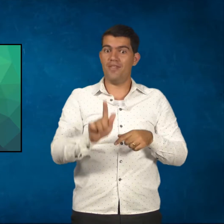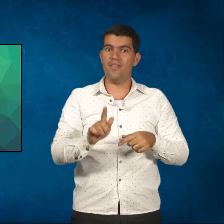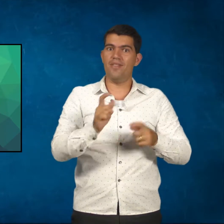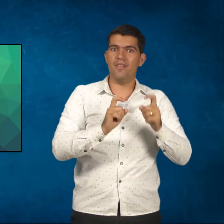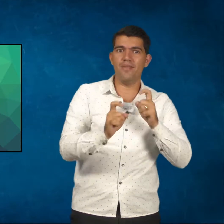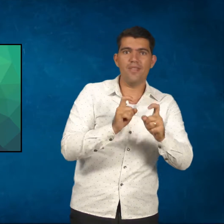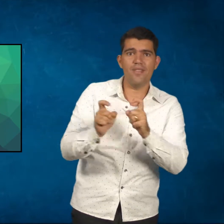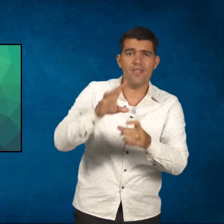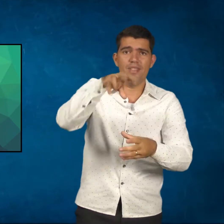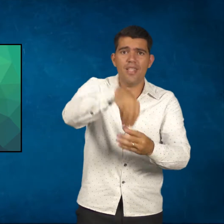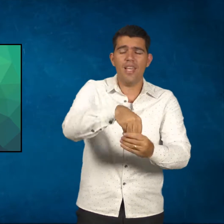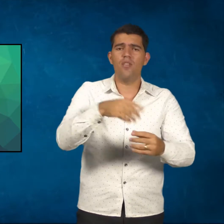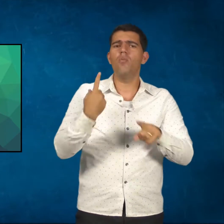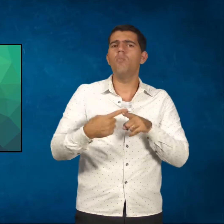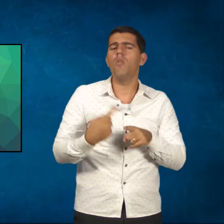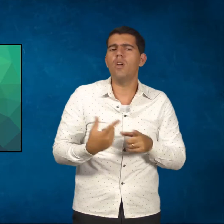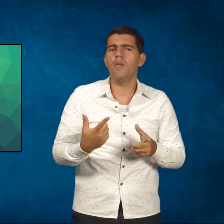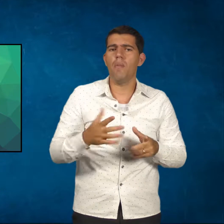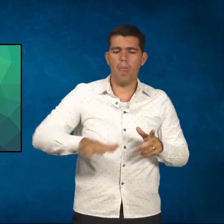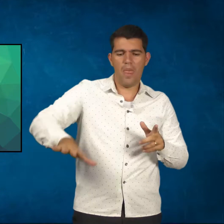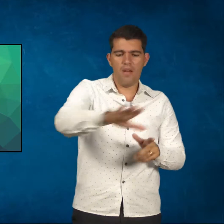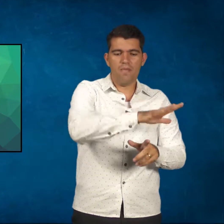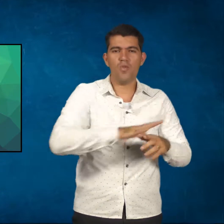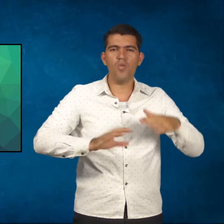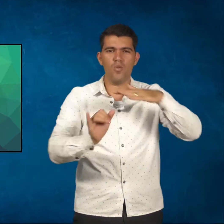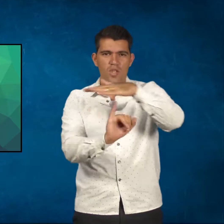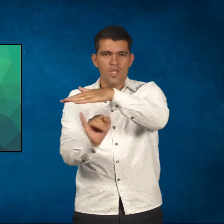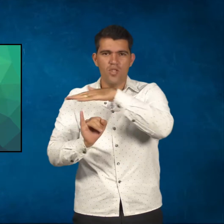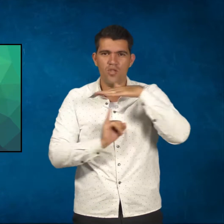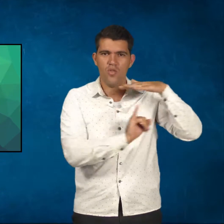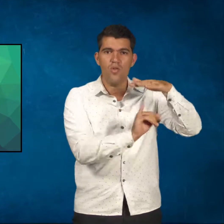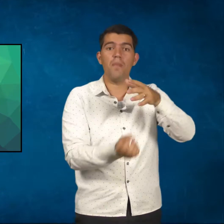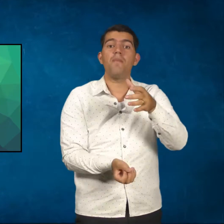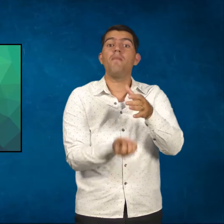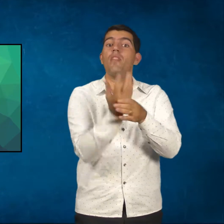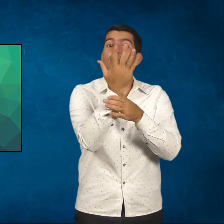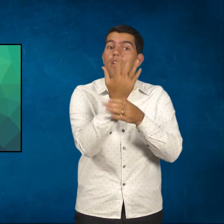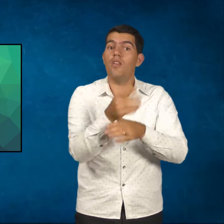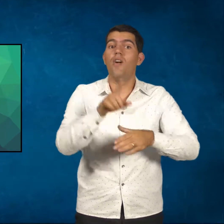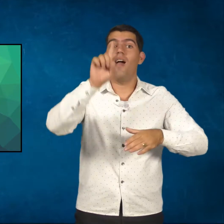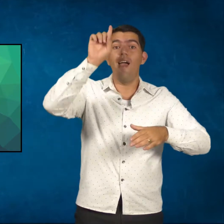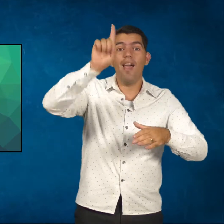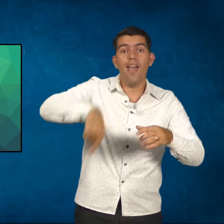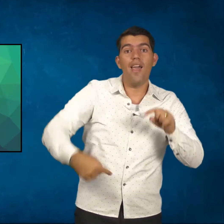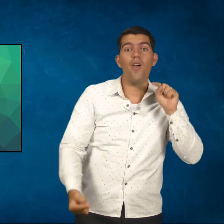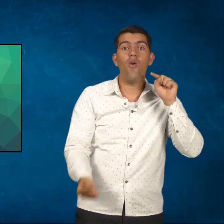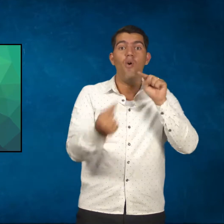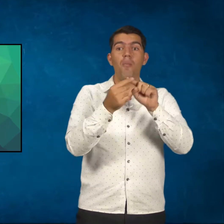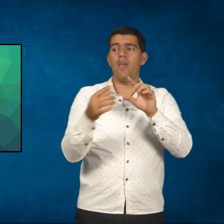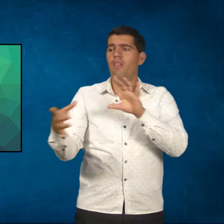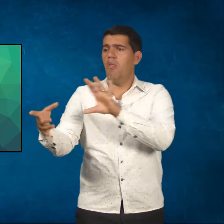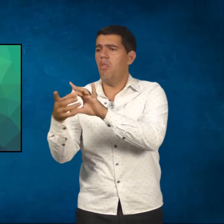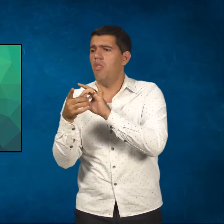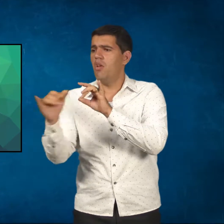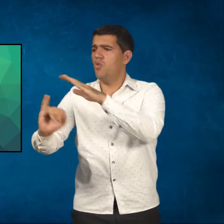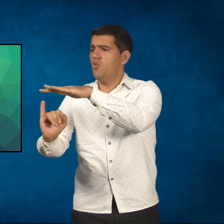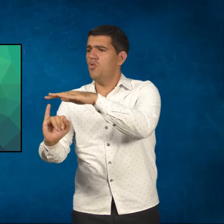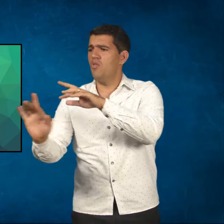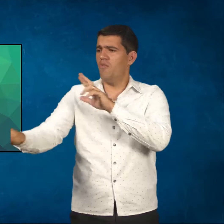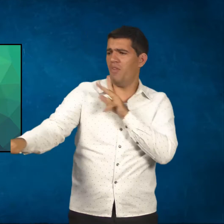político-administrativo. Por quê? Esses institutos foram criados a partir da junção de